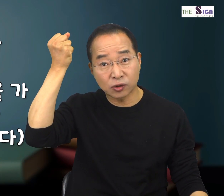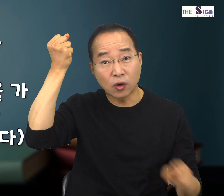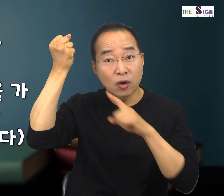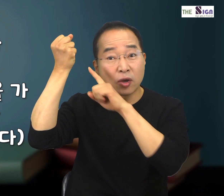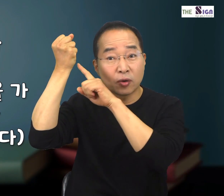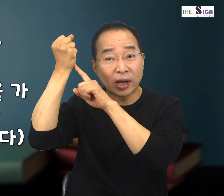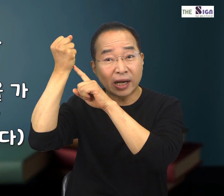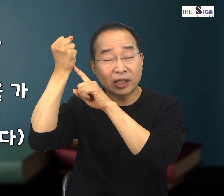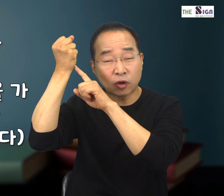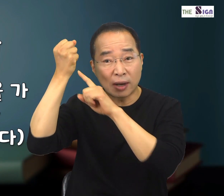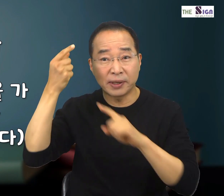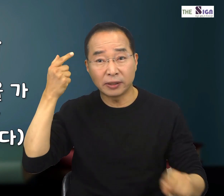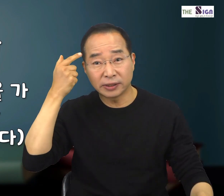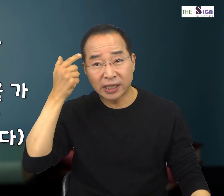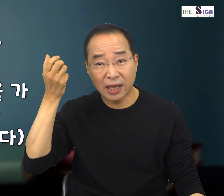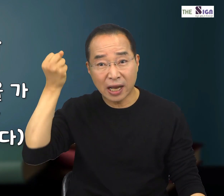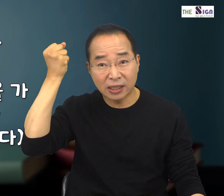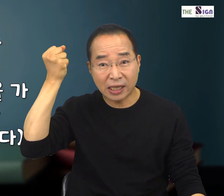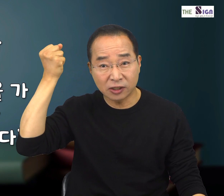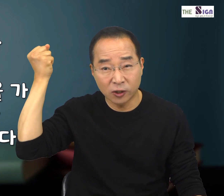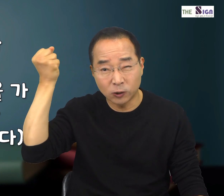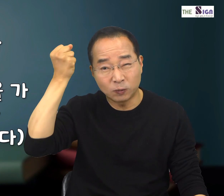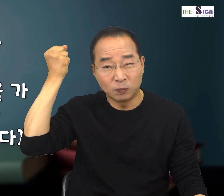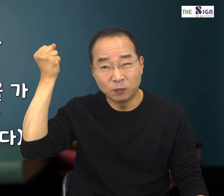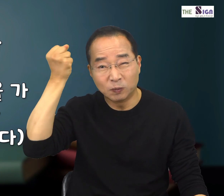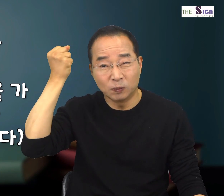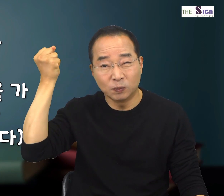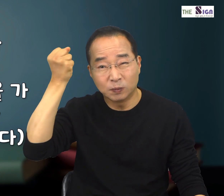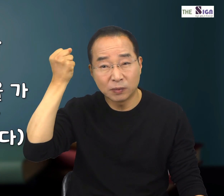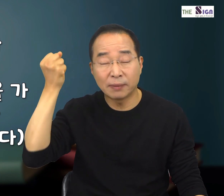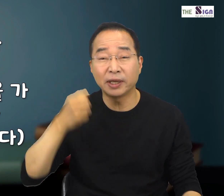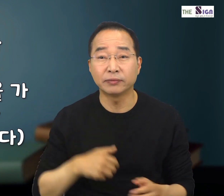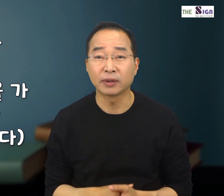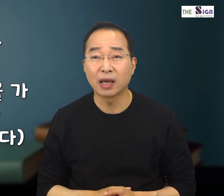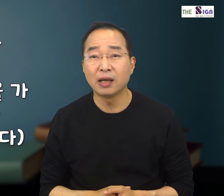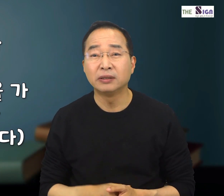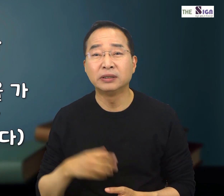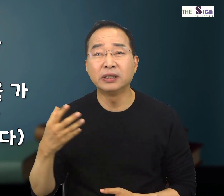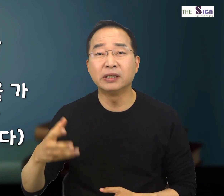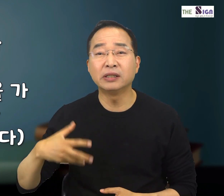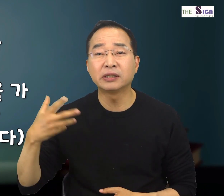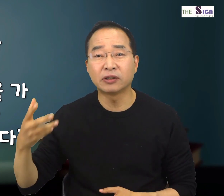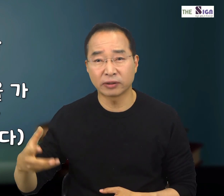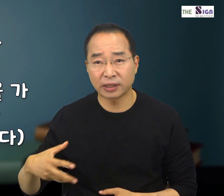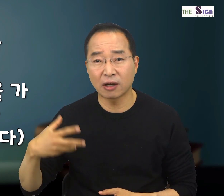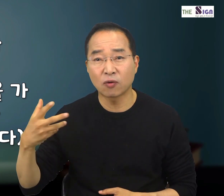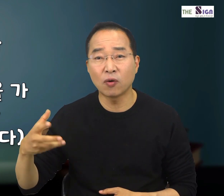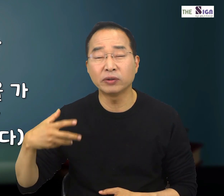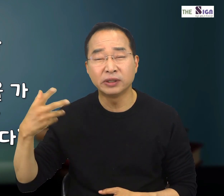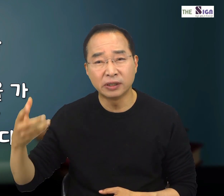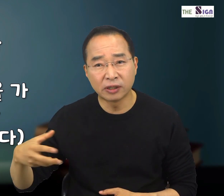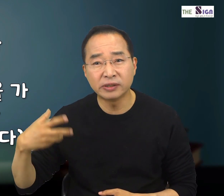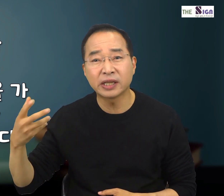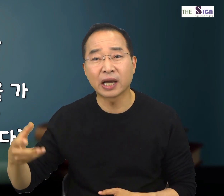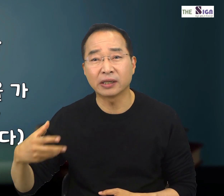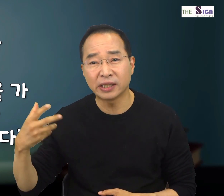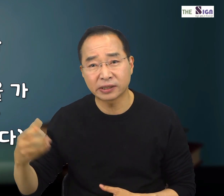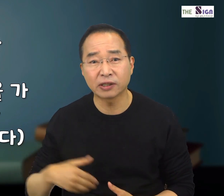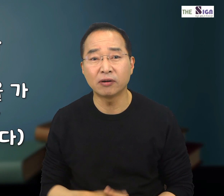가지다 했죠. 이걸 하나를 더하면 생각을 가진 거를 하면 늘 그렇다고 늘 그런 생각을 했어